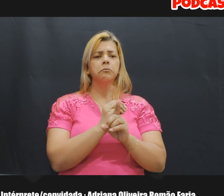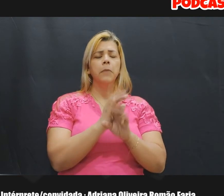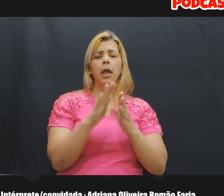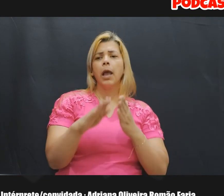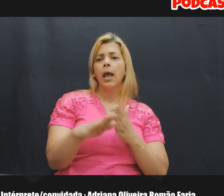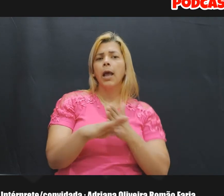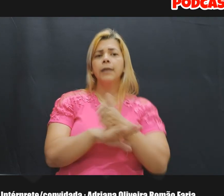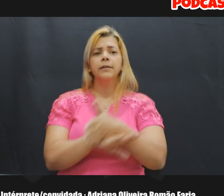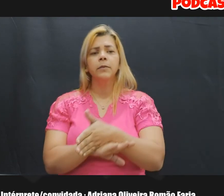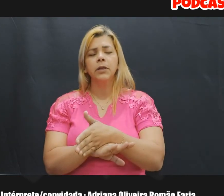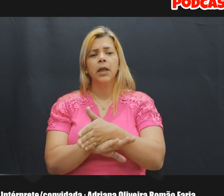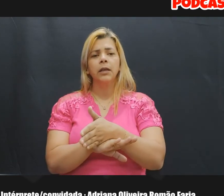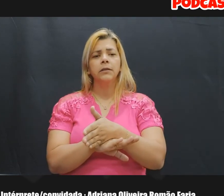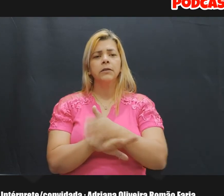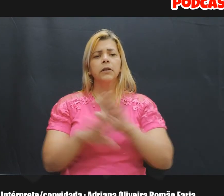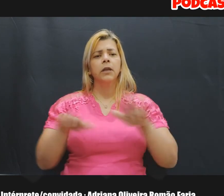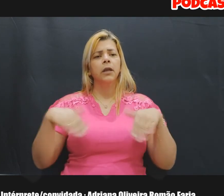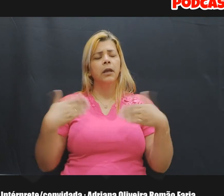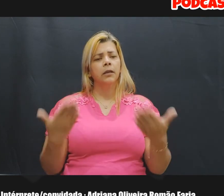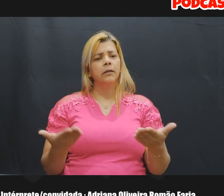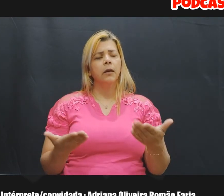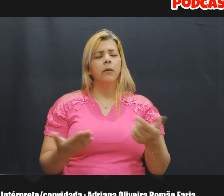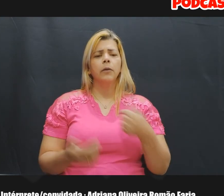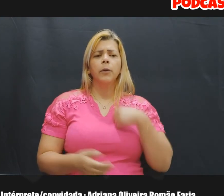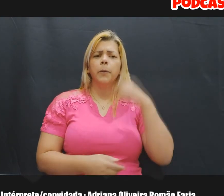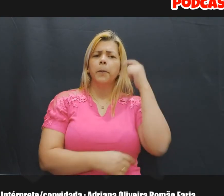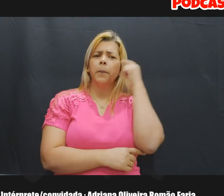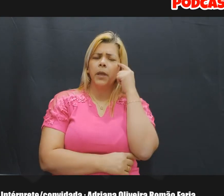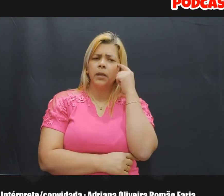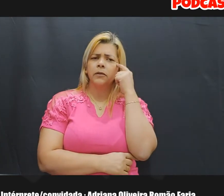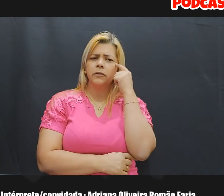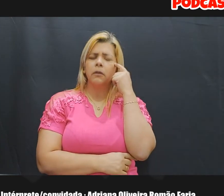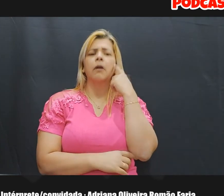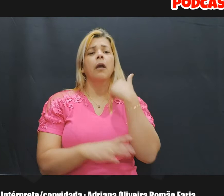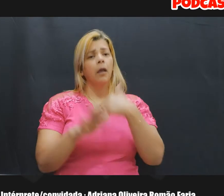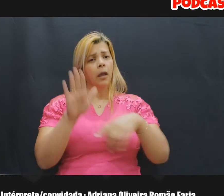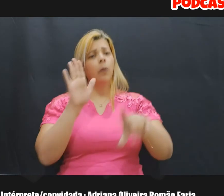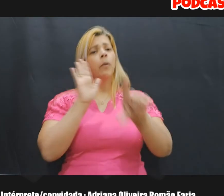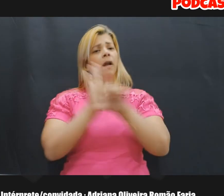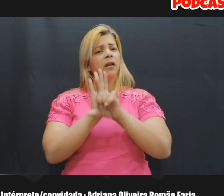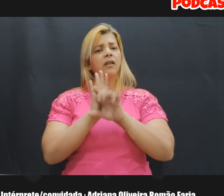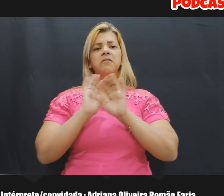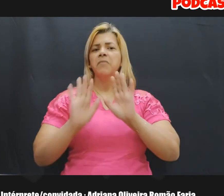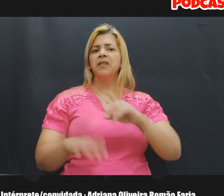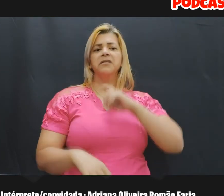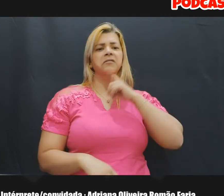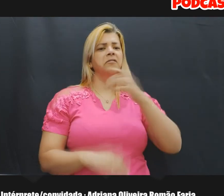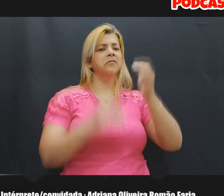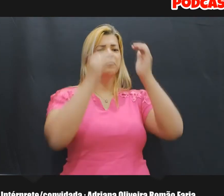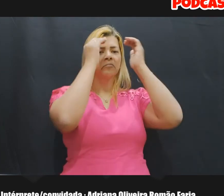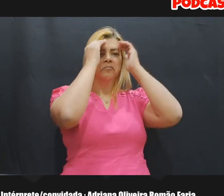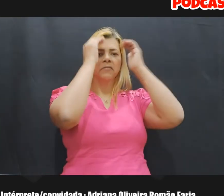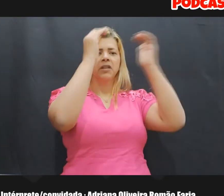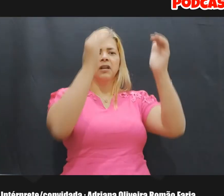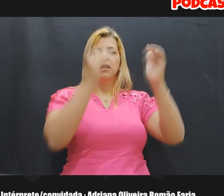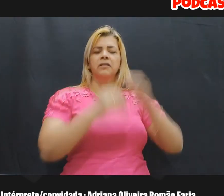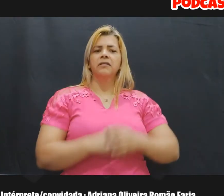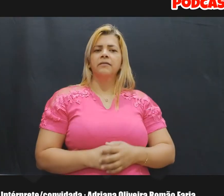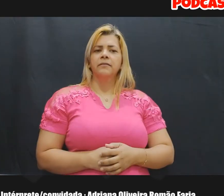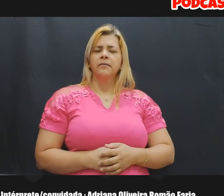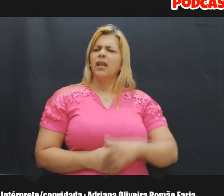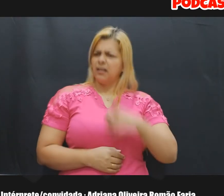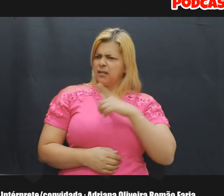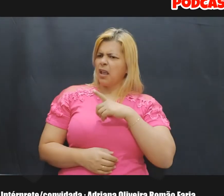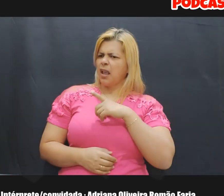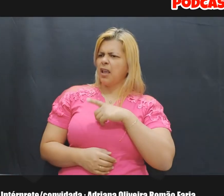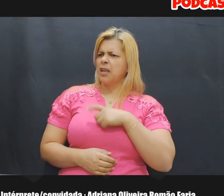acessibilidade, né? Então a gente vê que, apesar de ser uma lei, ela não é cumprida. Existe alguma penalização para